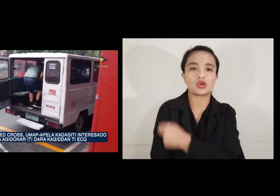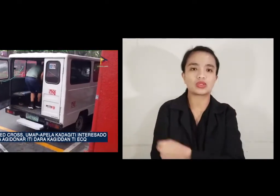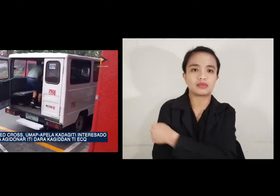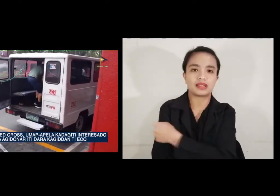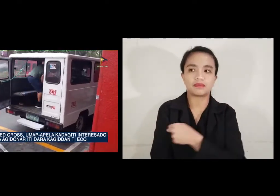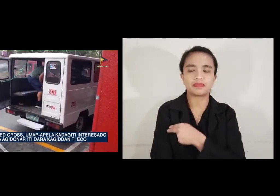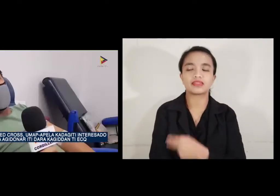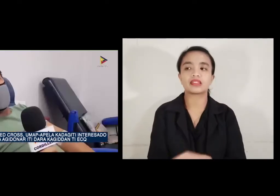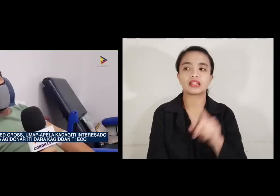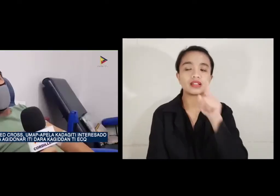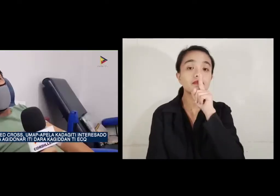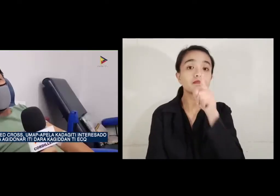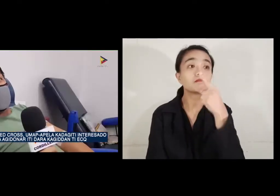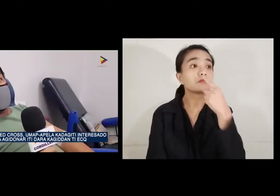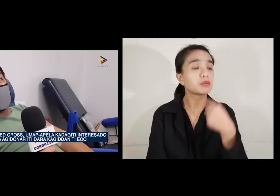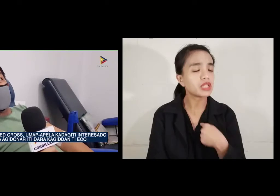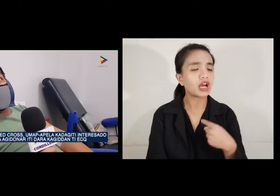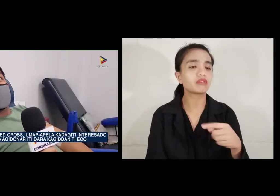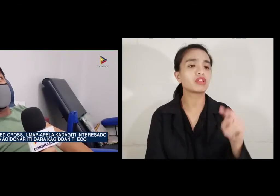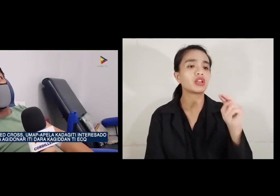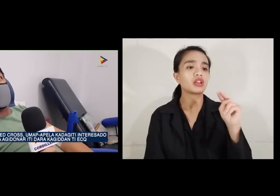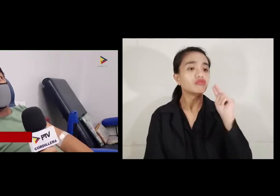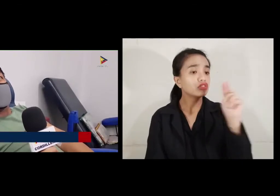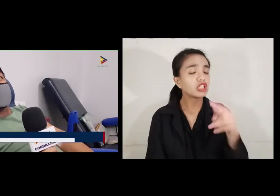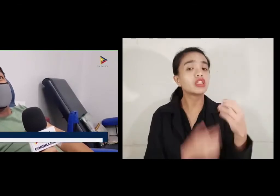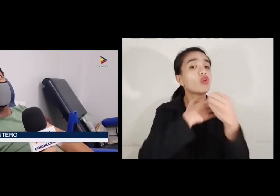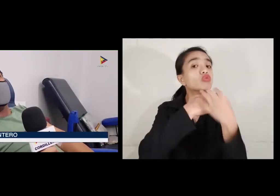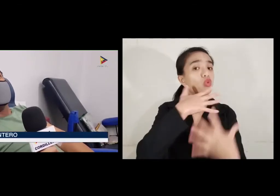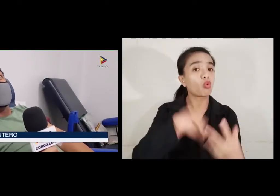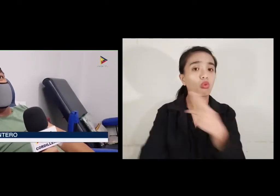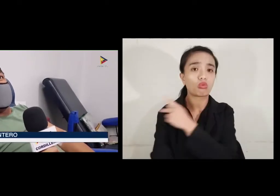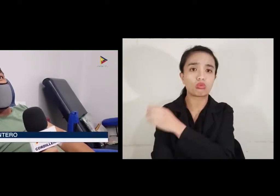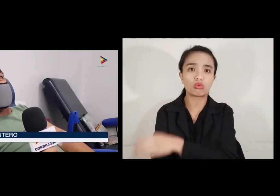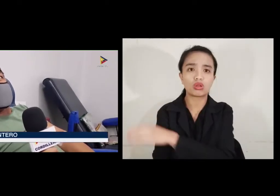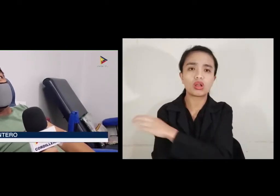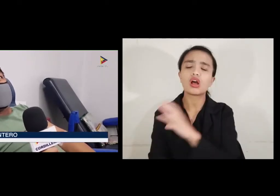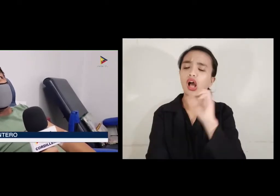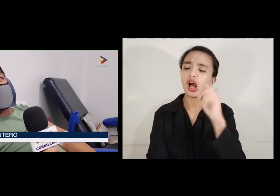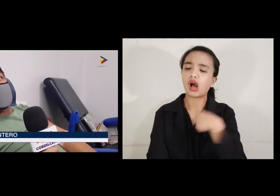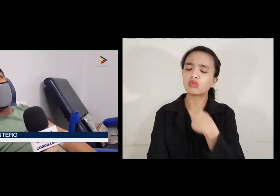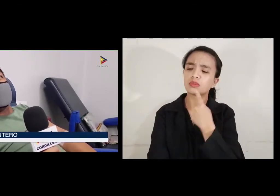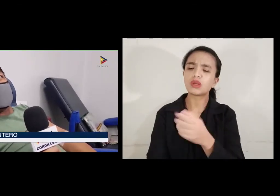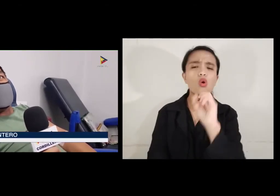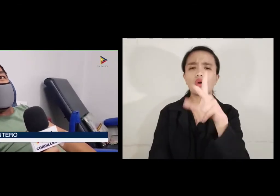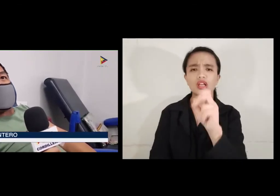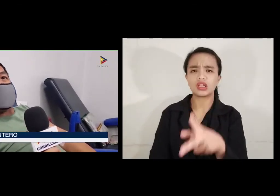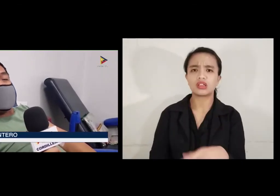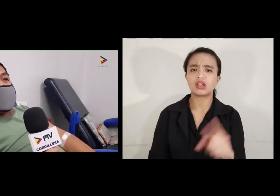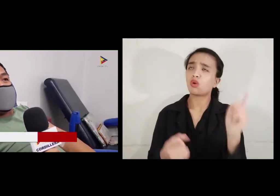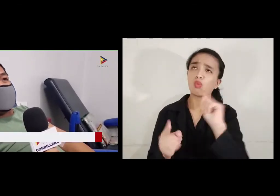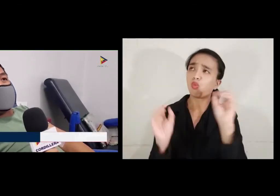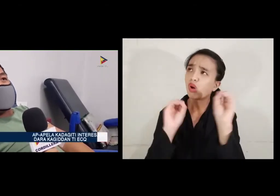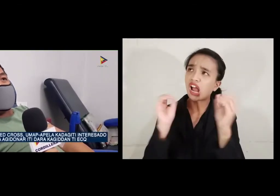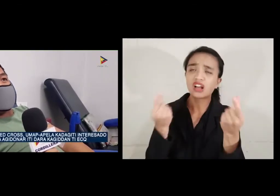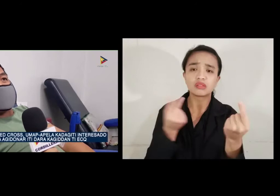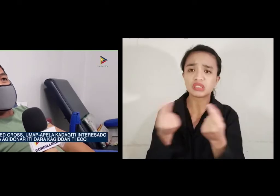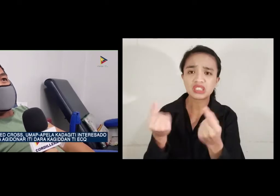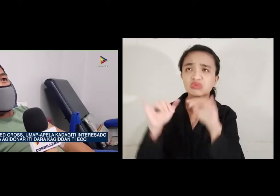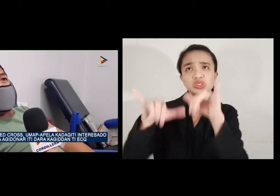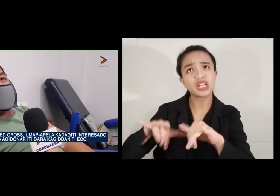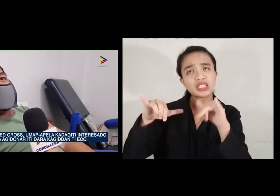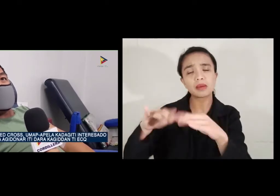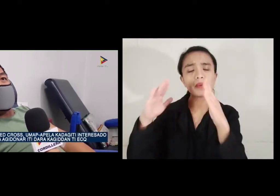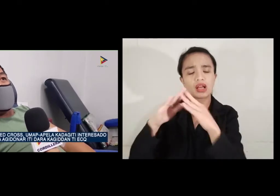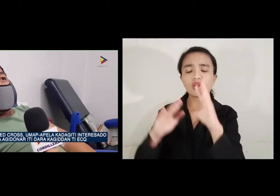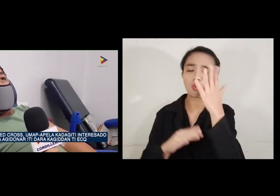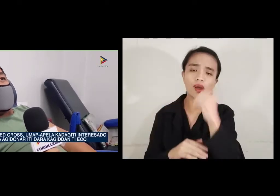ijay ospital. Nangangailangan daw ng Red Cross ng dugo. Kaya sabi ko, sige ba, wala naman tayong ginagawa, dito lang tayo sa